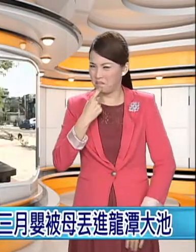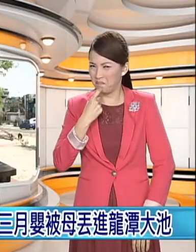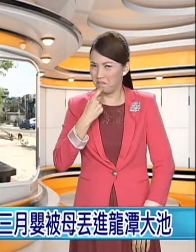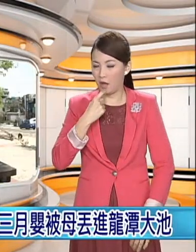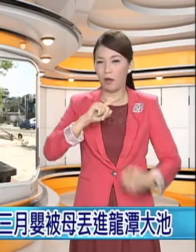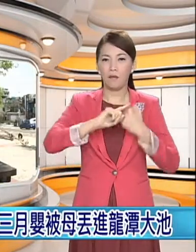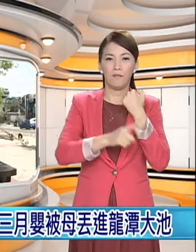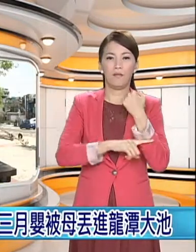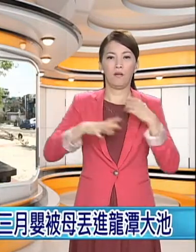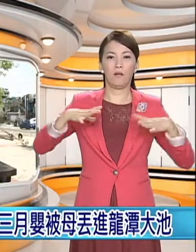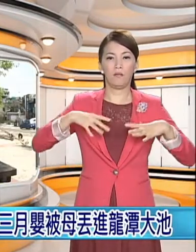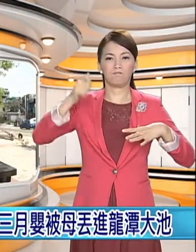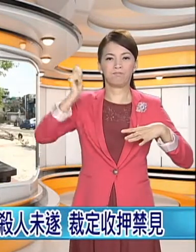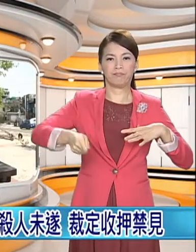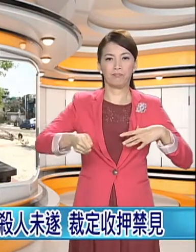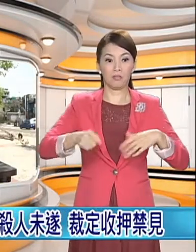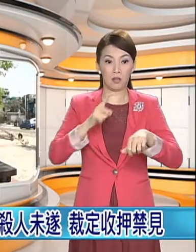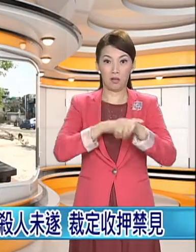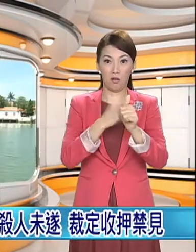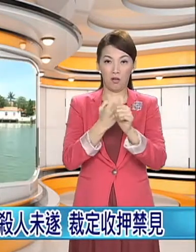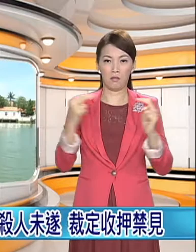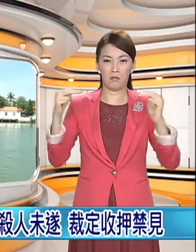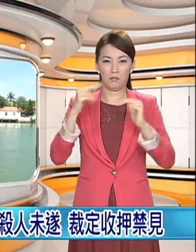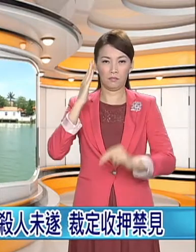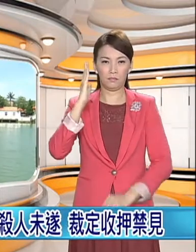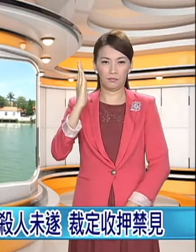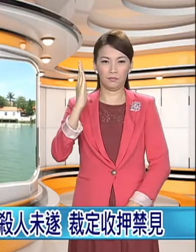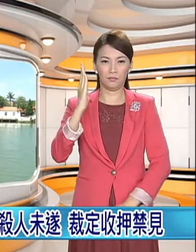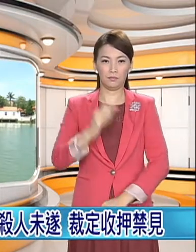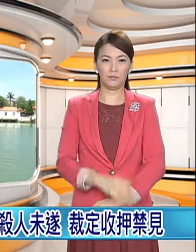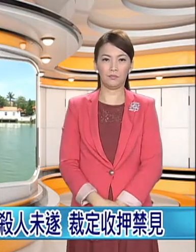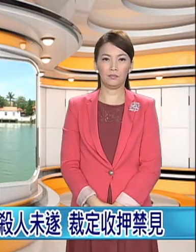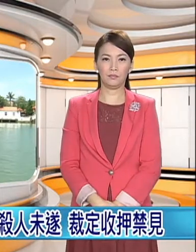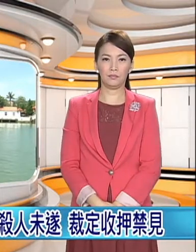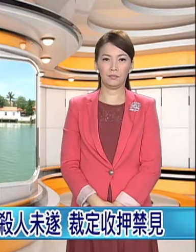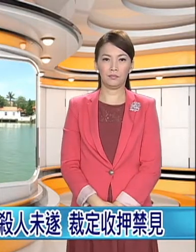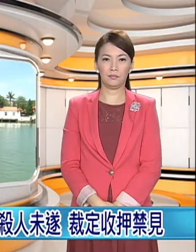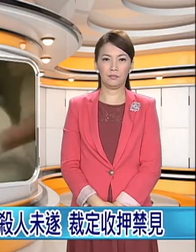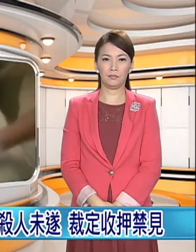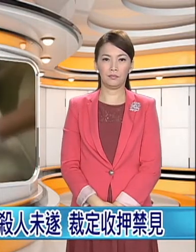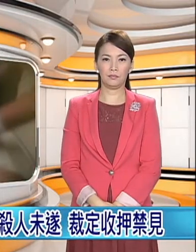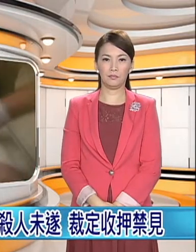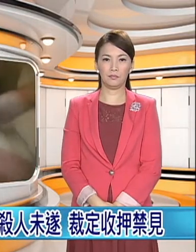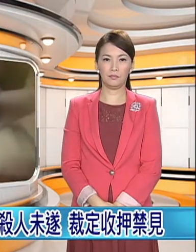而这名狠心的妈妈因为涉嫌杀人未遂的重罪被法官裁定收押境界